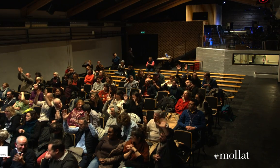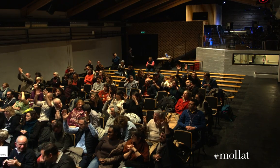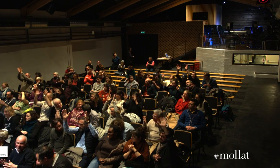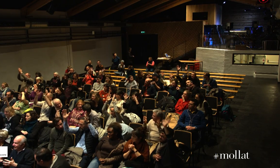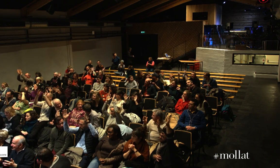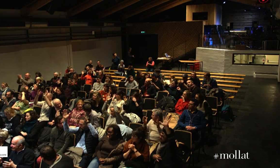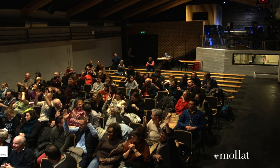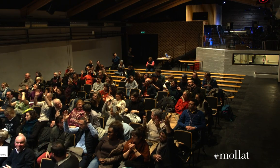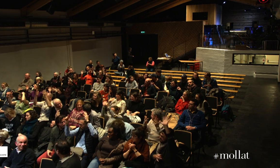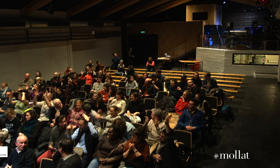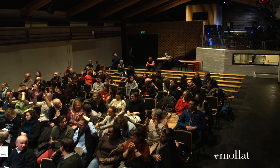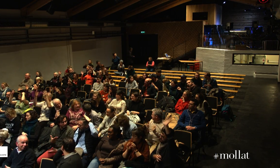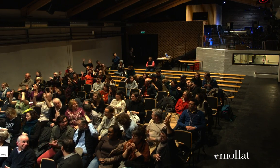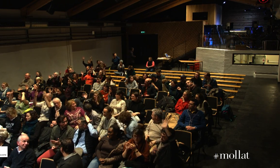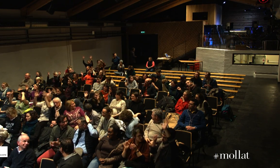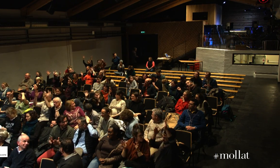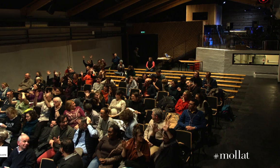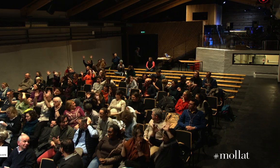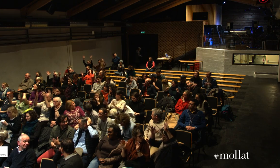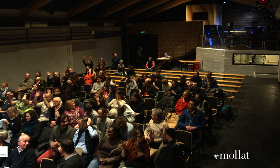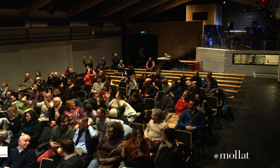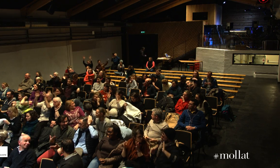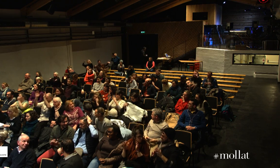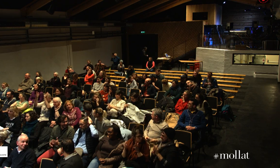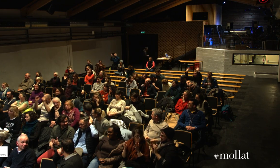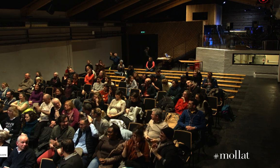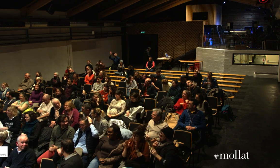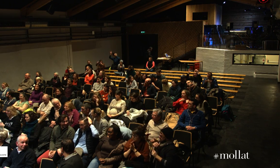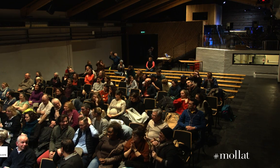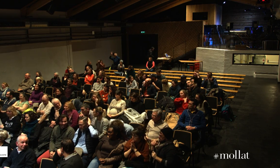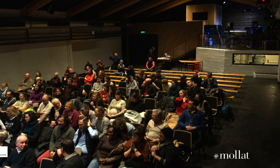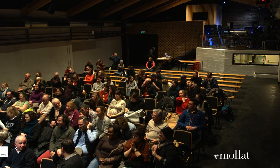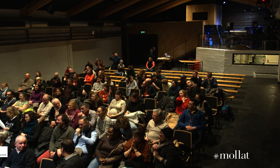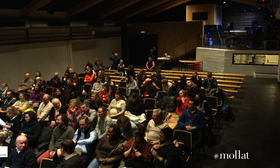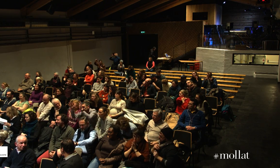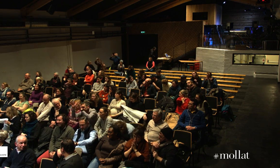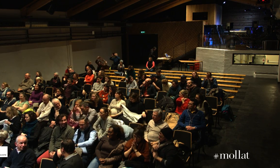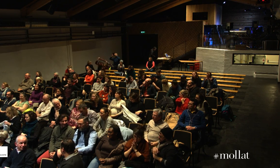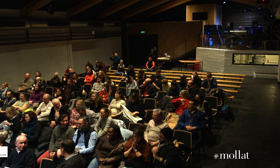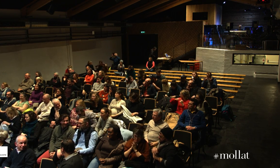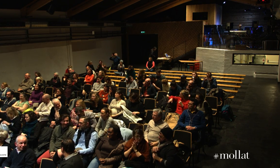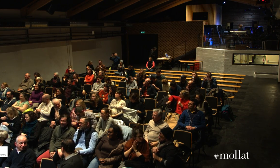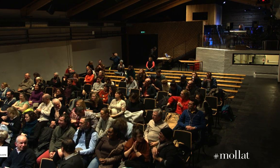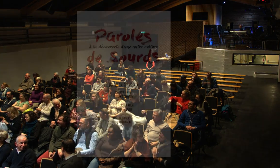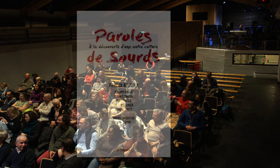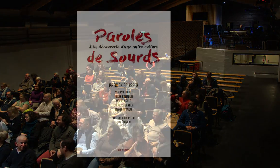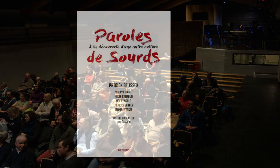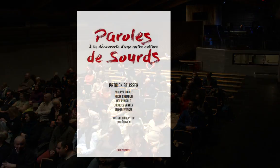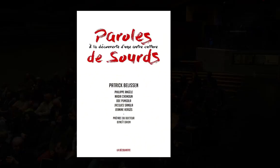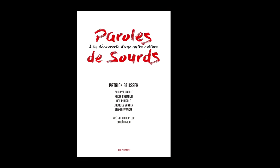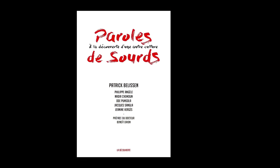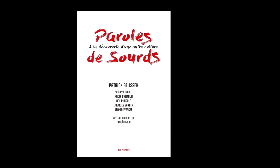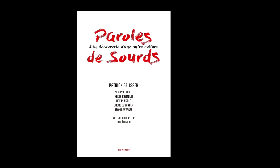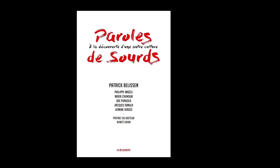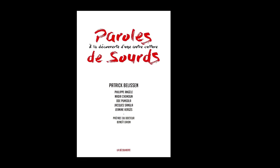d'avoir accepté de participer avec moi. Félicitations, bravo vraiment, vraiment à vous d'être venu nous écouter.